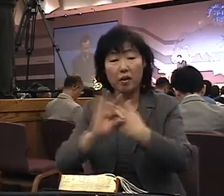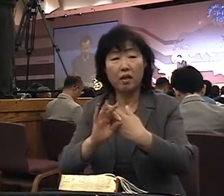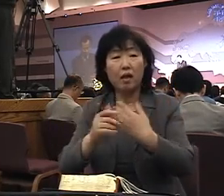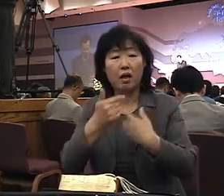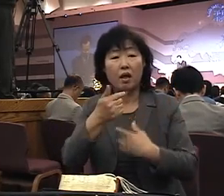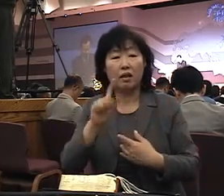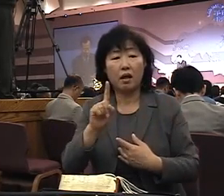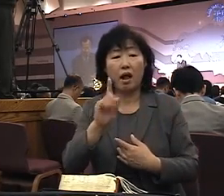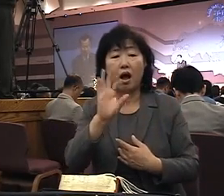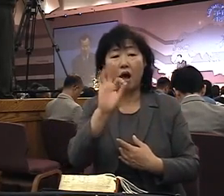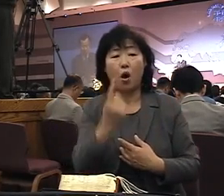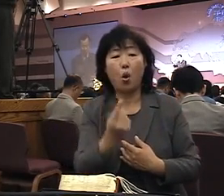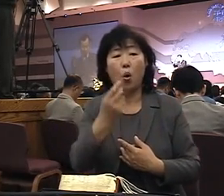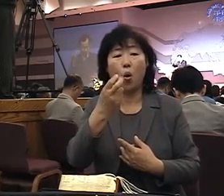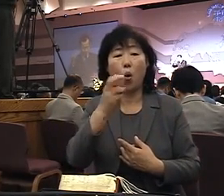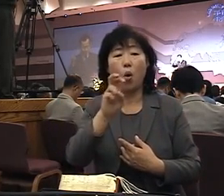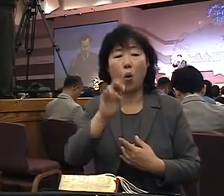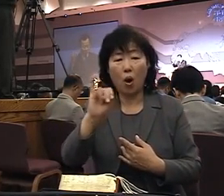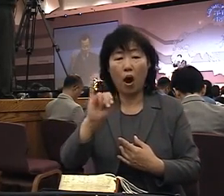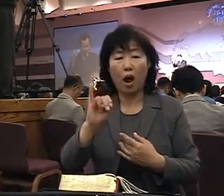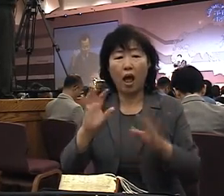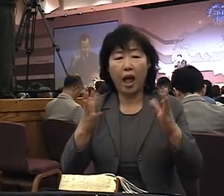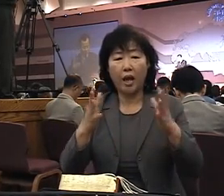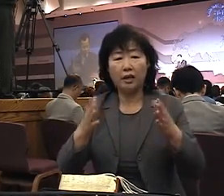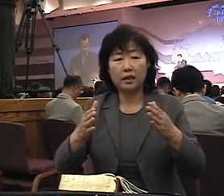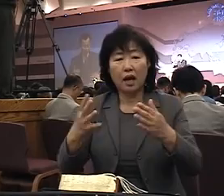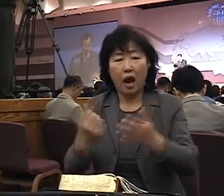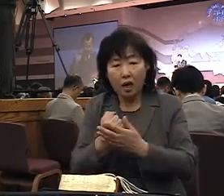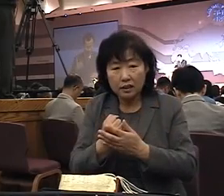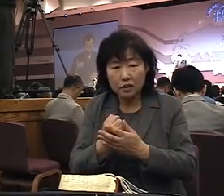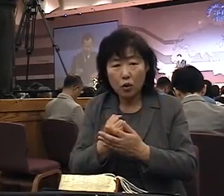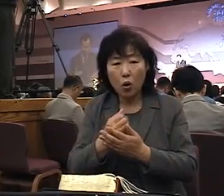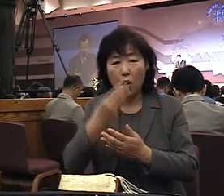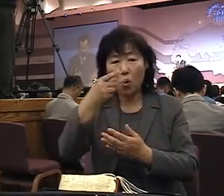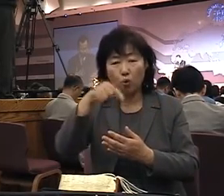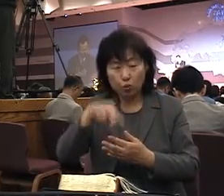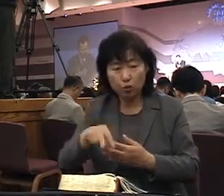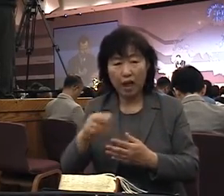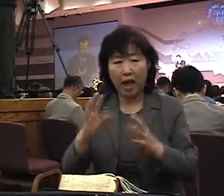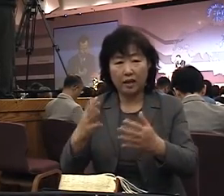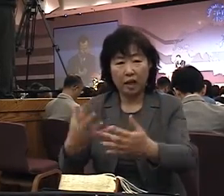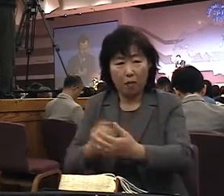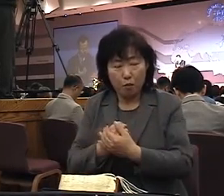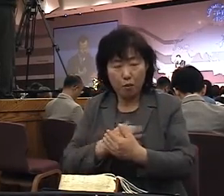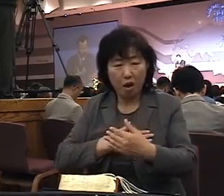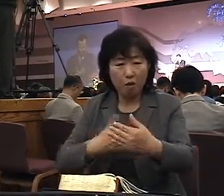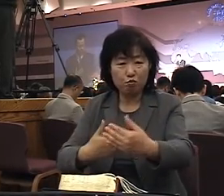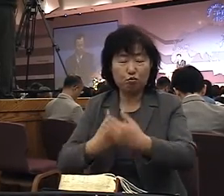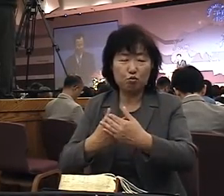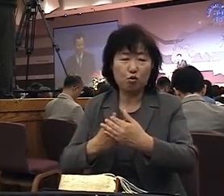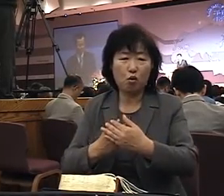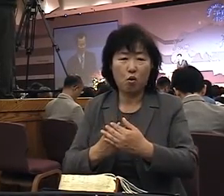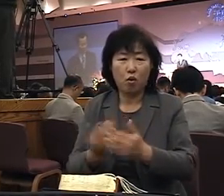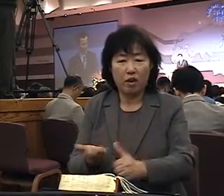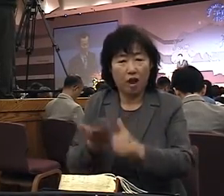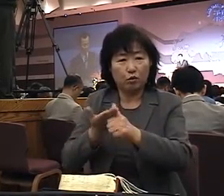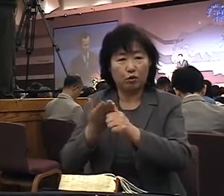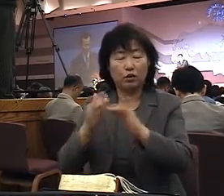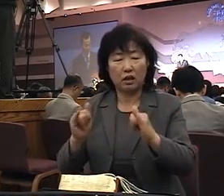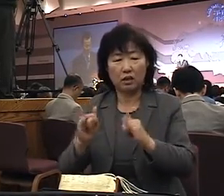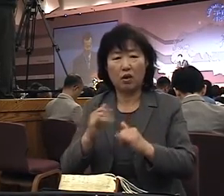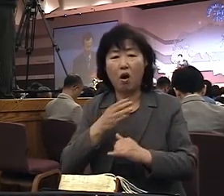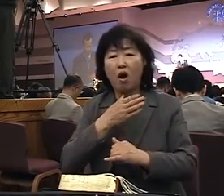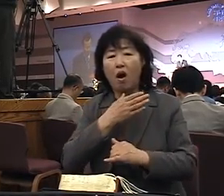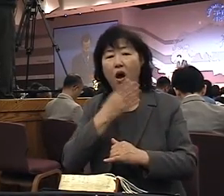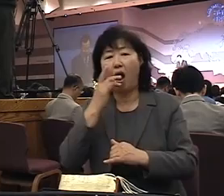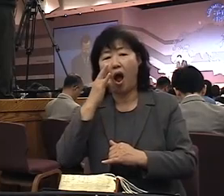나오미가 아기를 취하여 이제 보아스와 룻을 통해 아기를 취하여 품에 품고 그의 양육자가 되니